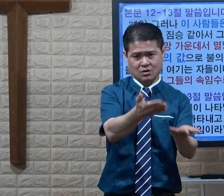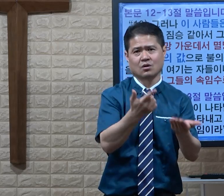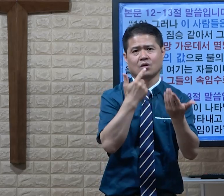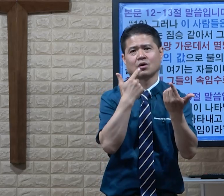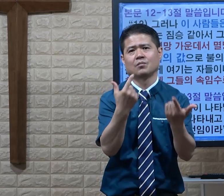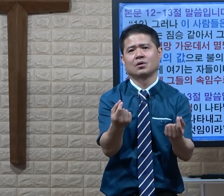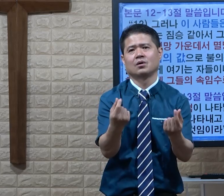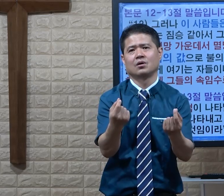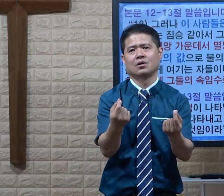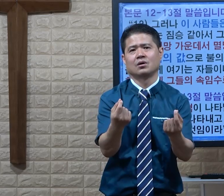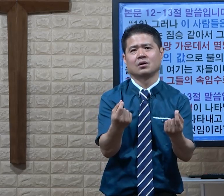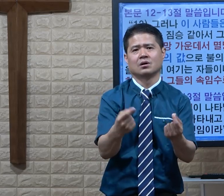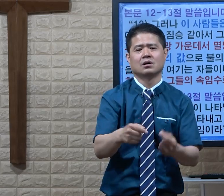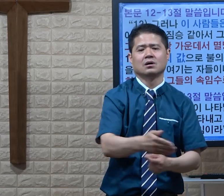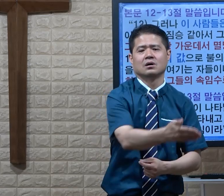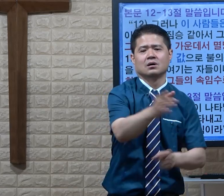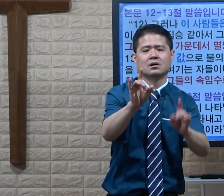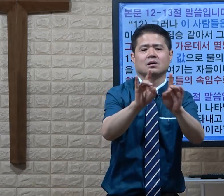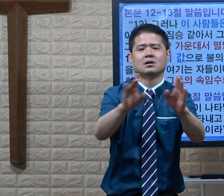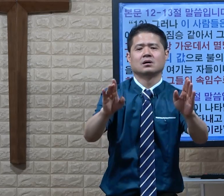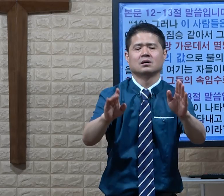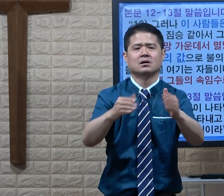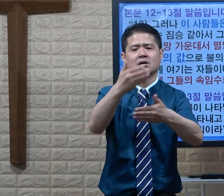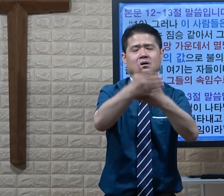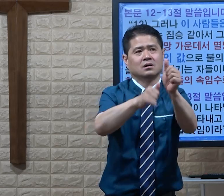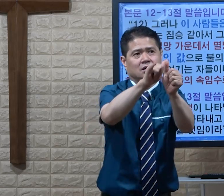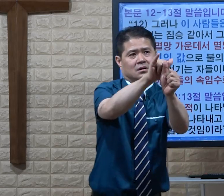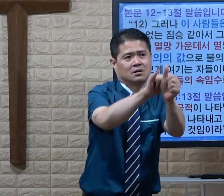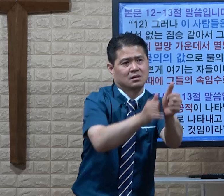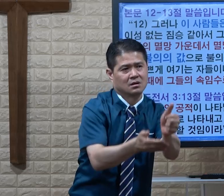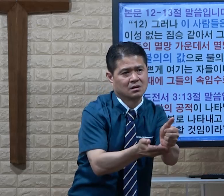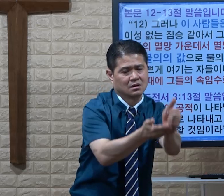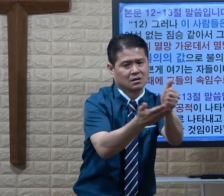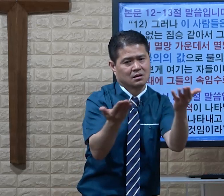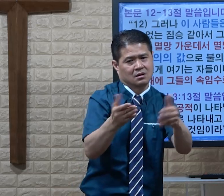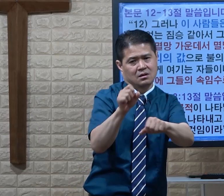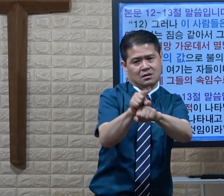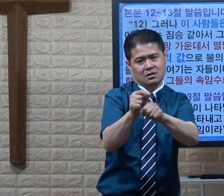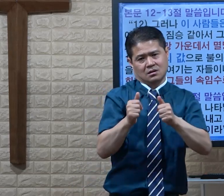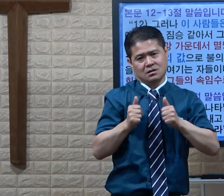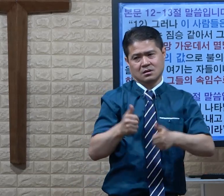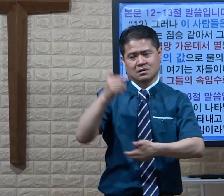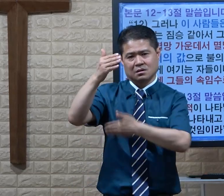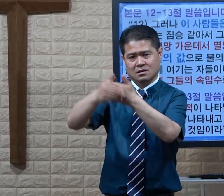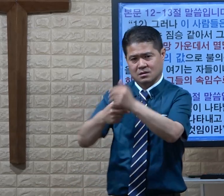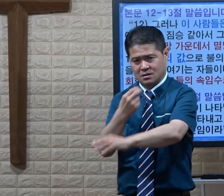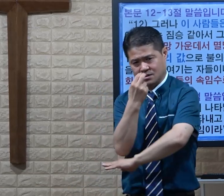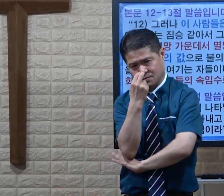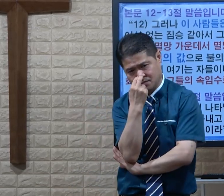열심히 했으니까 돈을 준다 라는 것처럼 하나님을 열심히 섬기는 것이